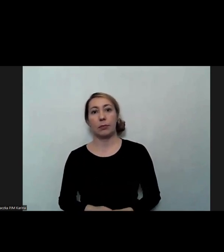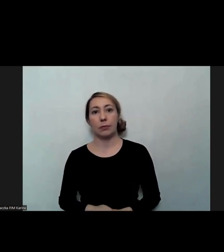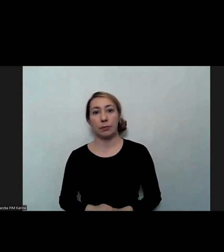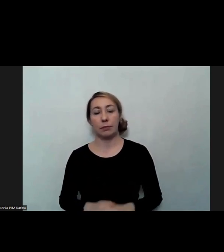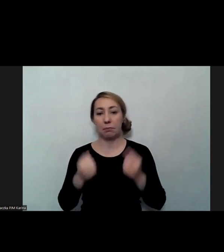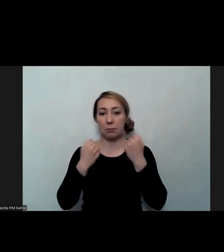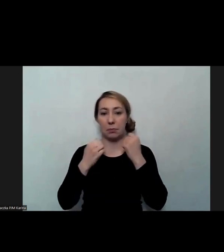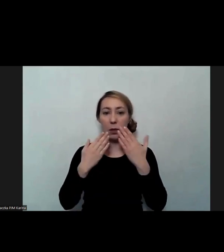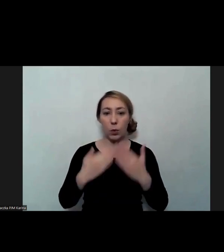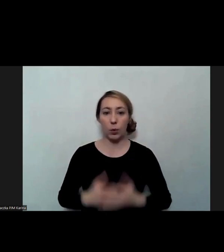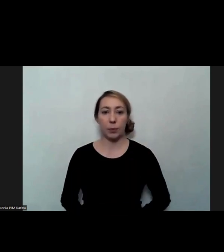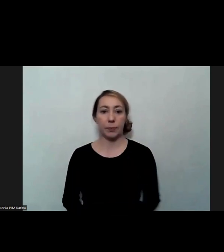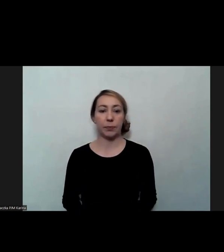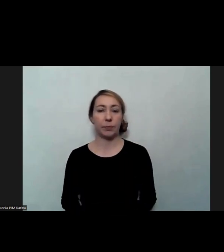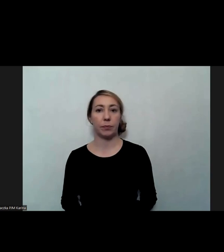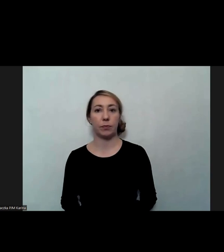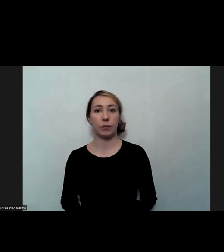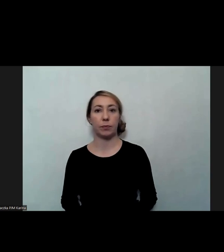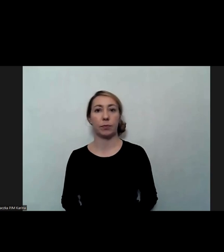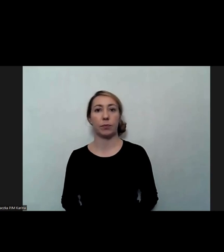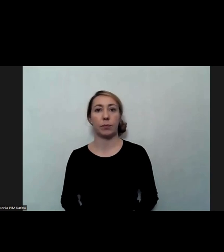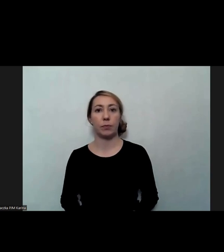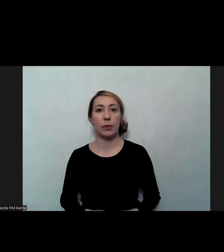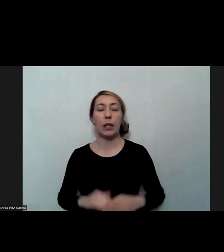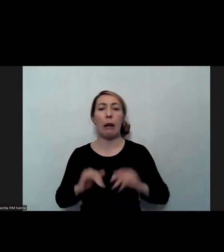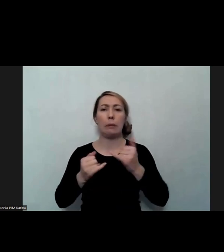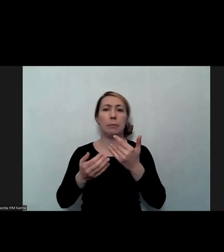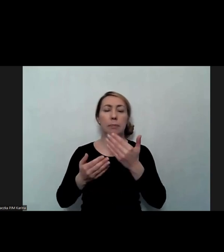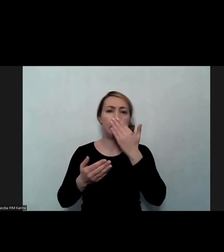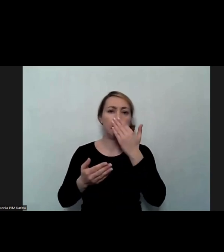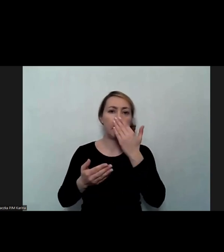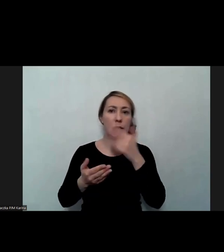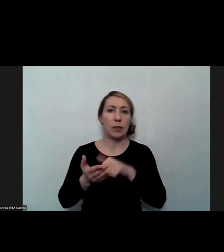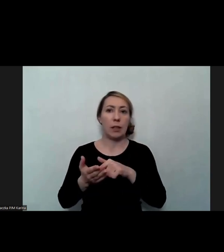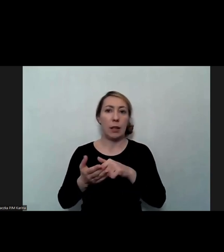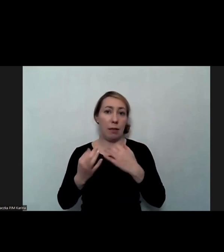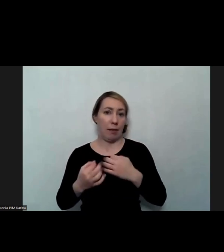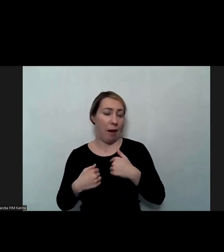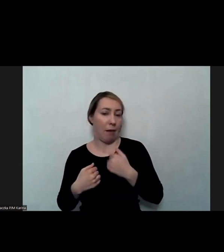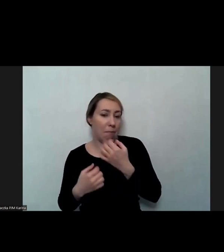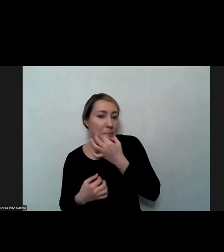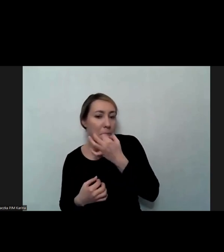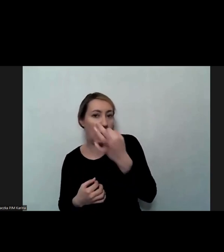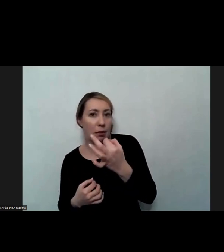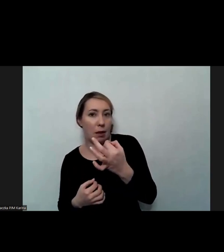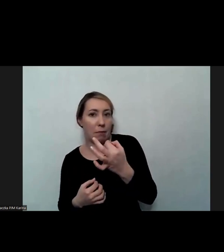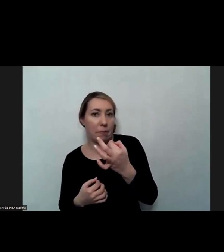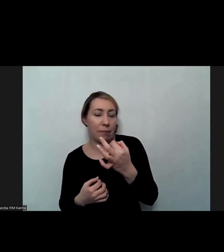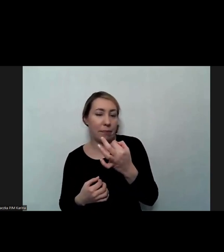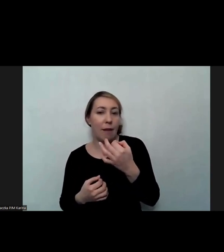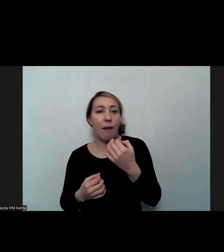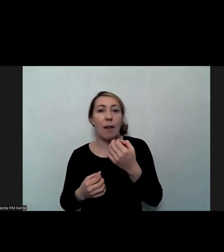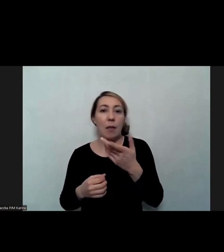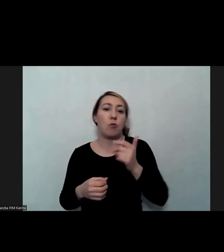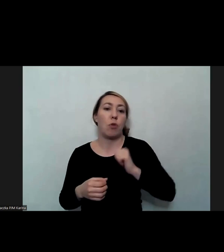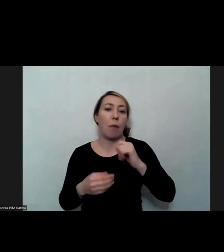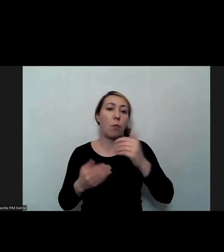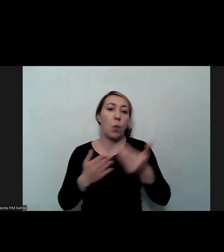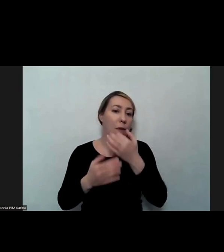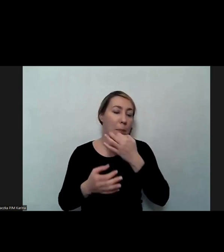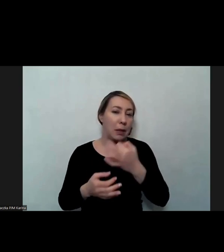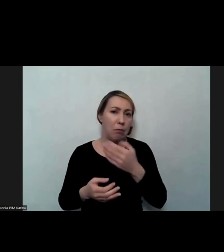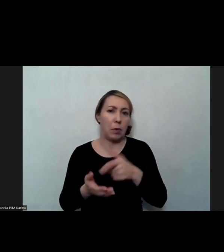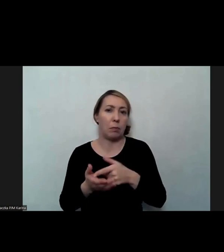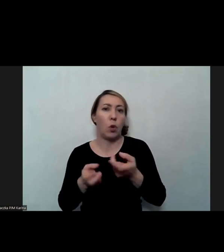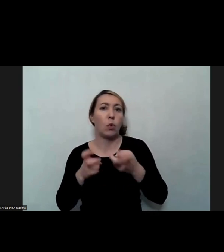Bardzo dziękuję. A jak to się stało, że ten test, tak teraz ja pozwolę sobie zadać pytanie, będę oczekiwała na kolejne, jest